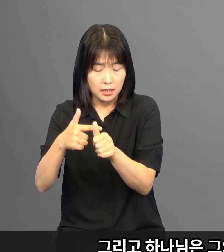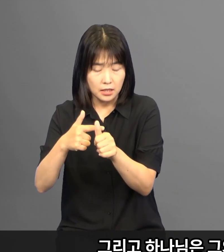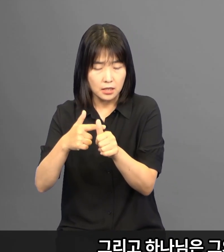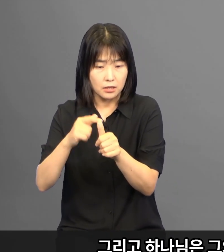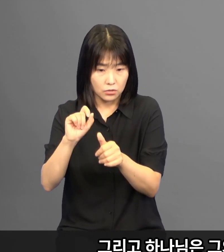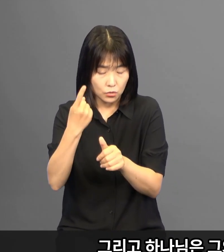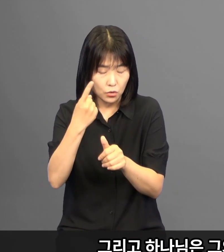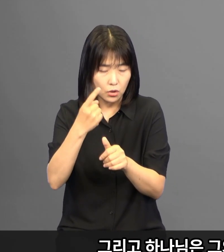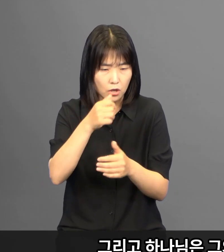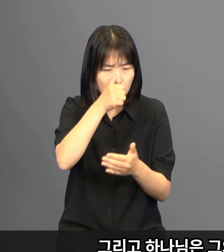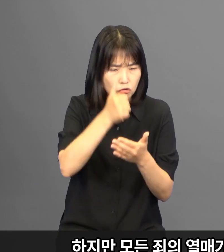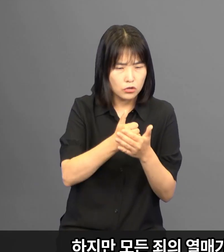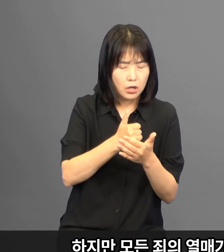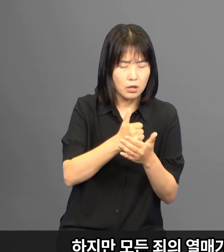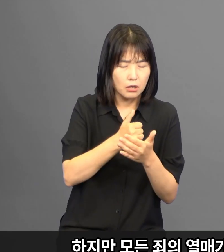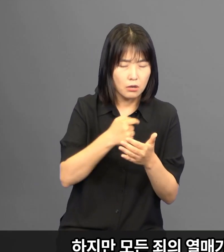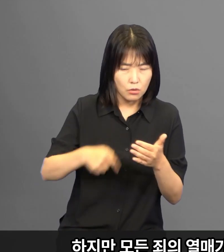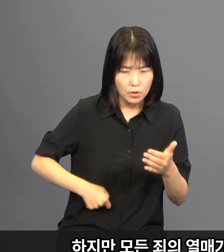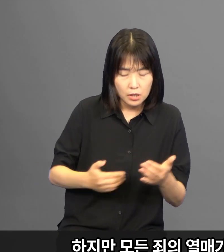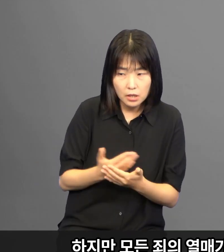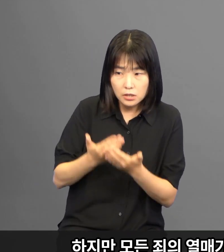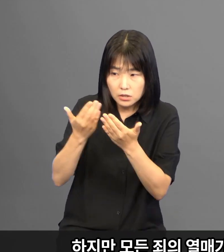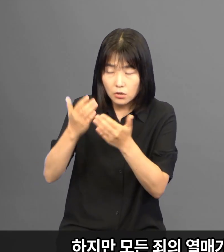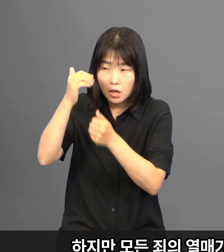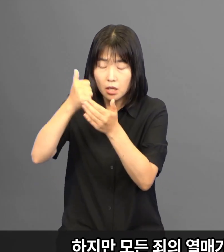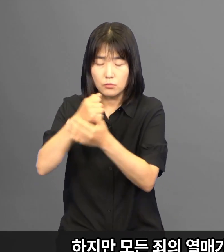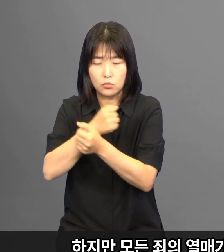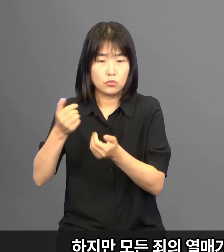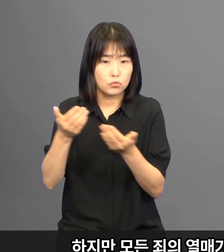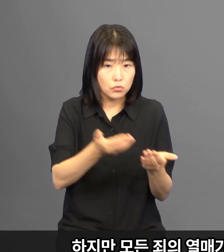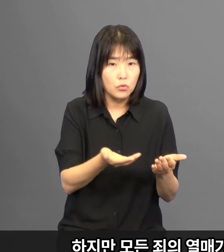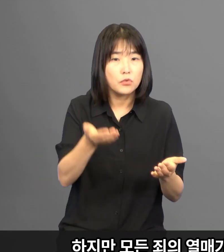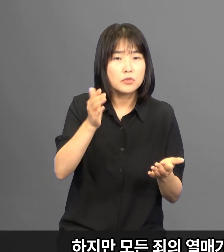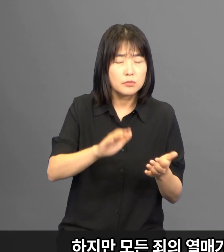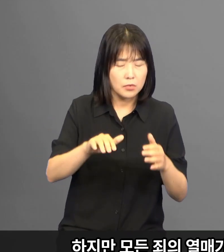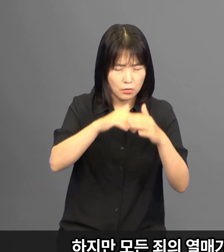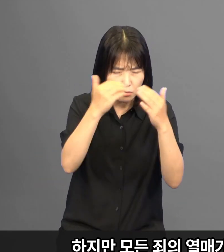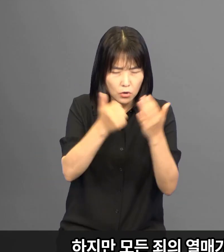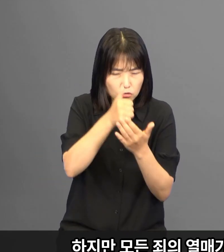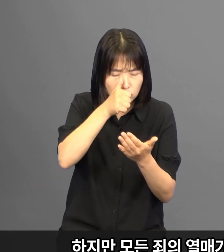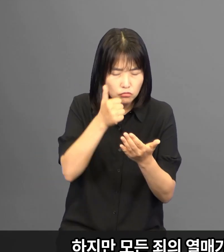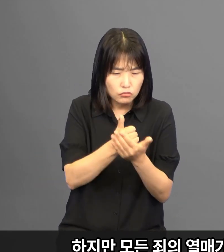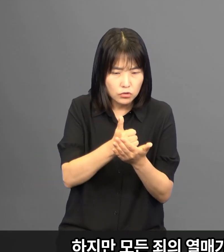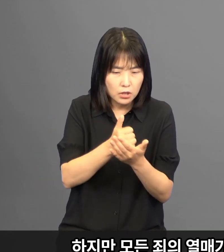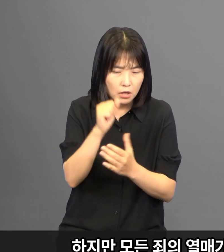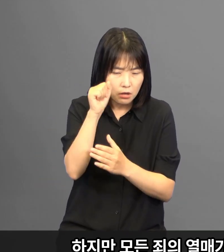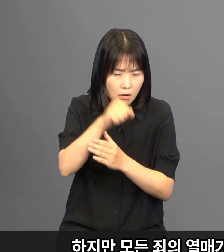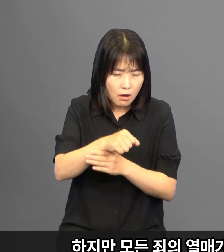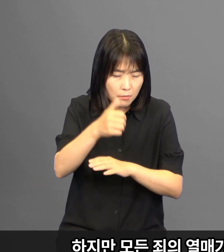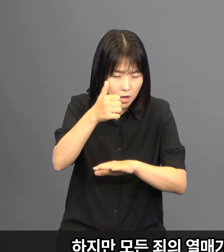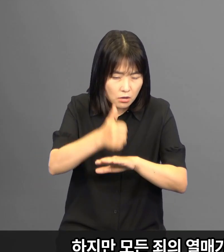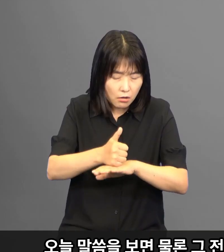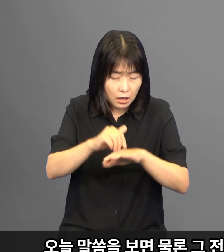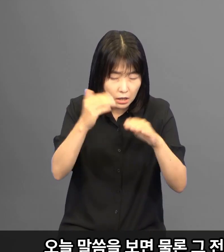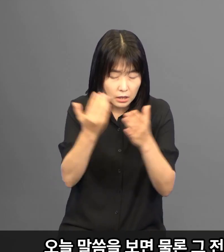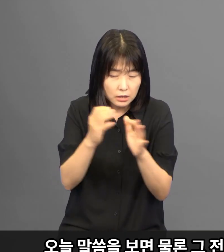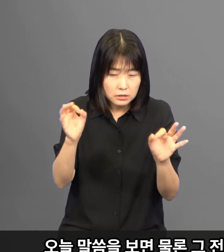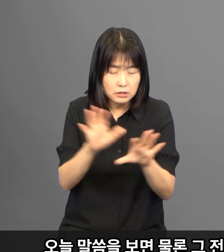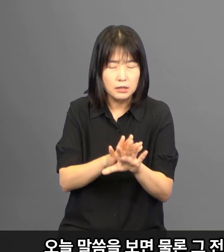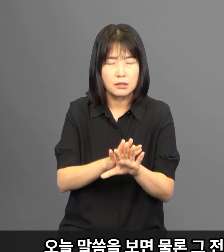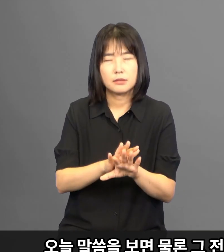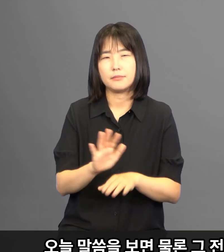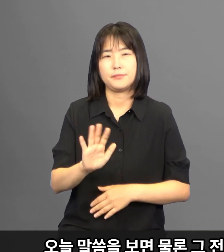용서해 주셨습니다. 하지만 모든 죄의 열매가 다 사라진 것은 아니었습니다.